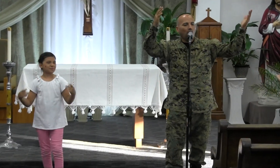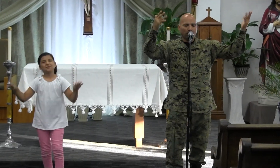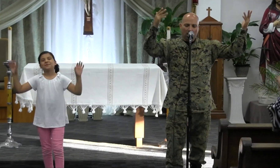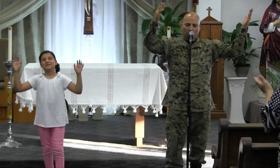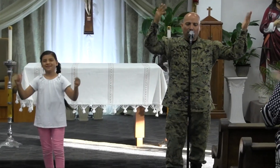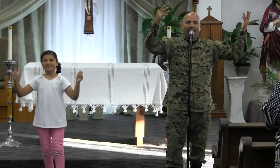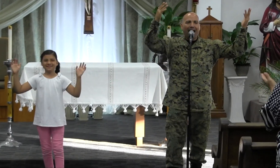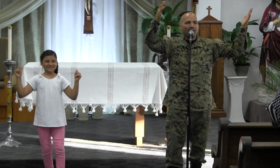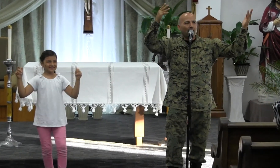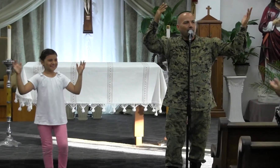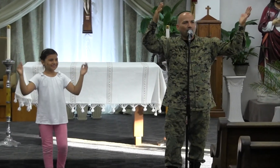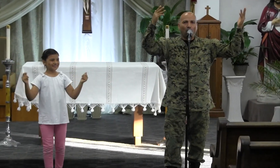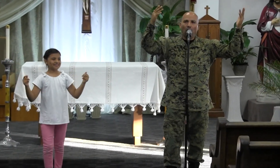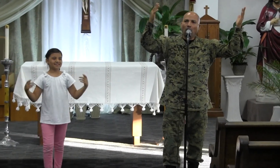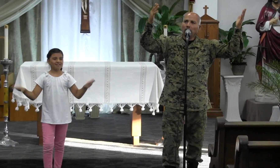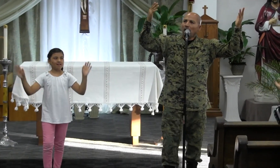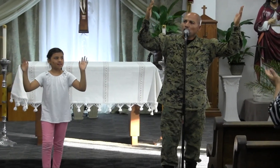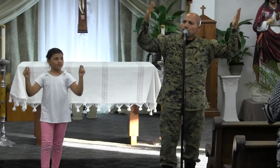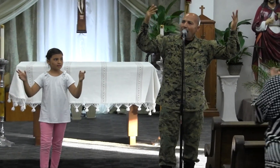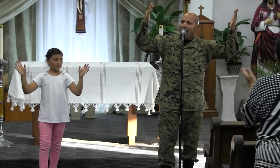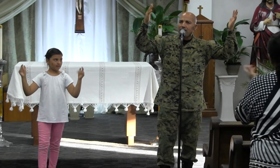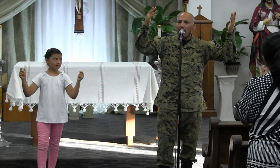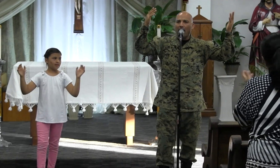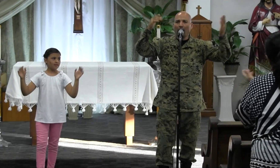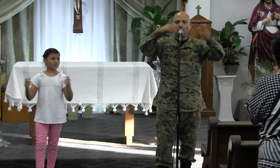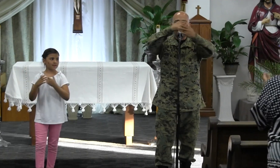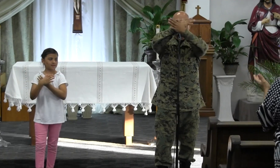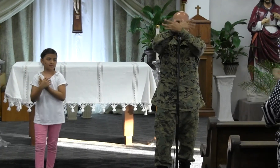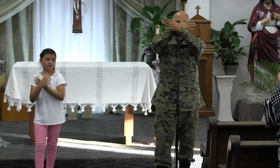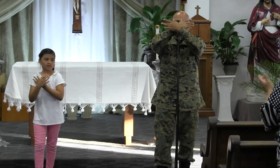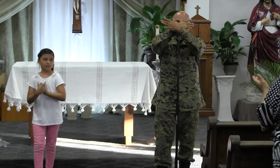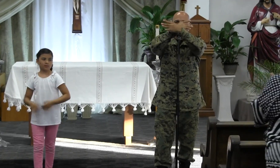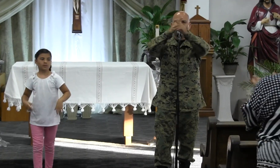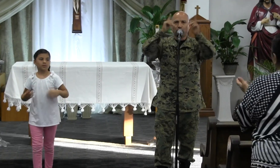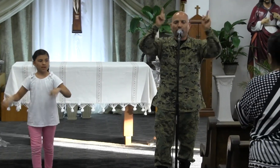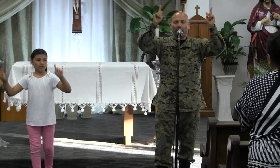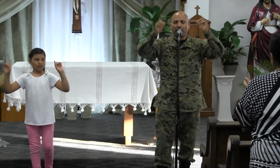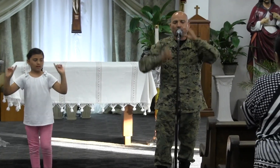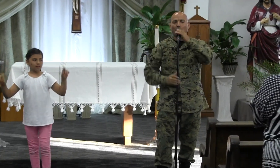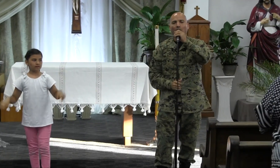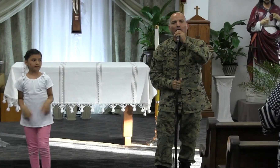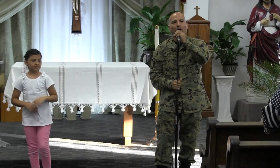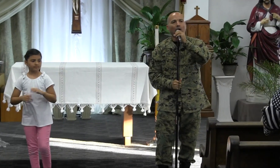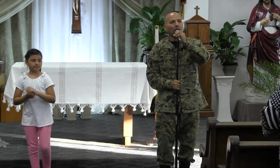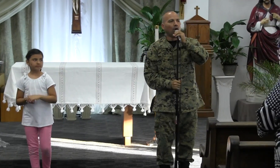llegó, ya llegó, ya llegó el Espíritu de